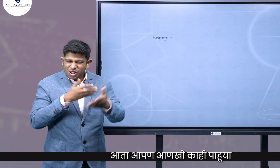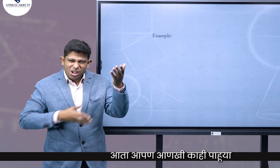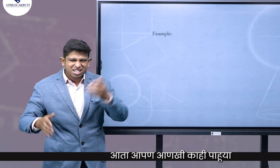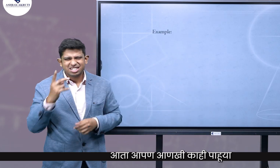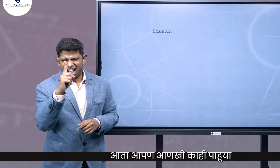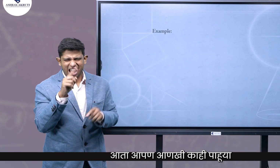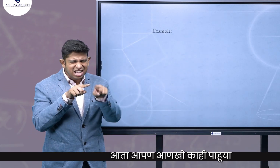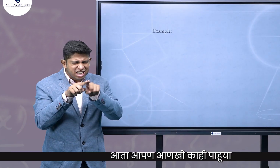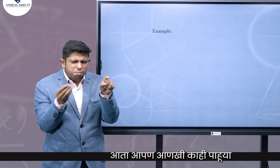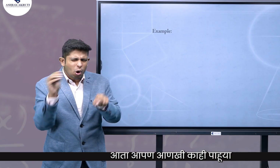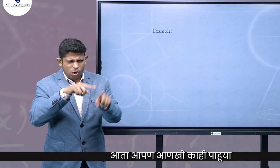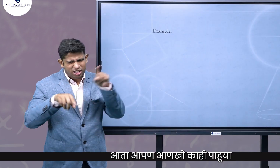आता आपण आणखी काही पाहूया.